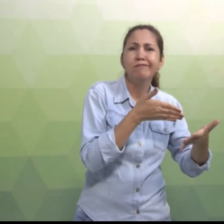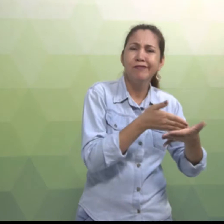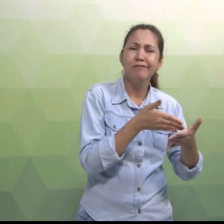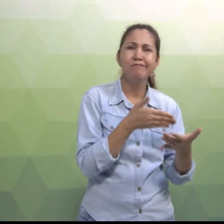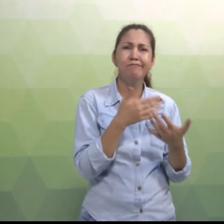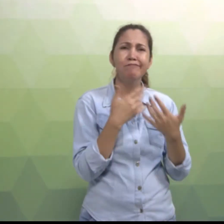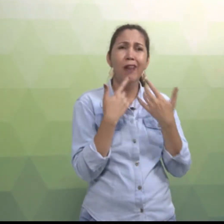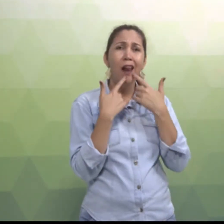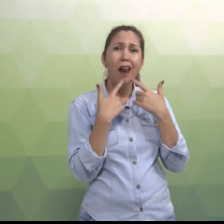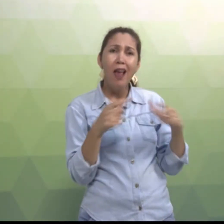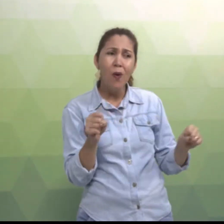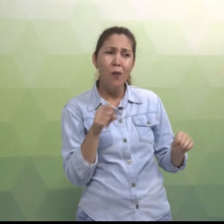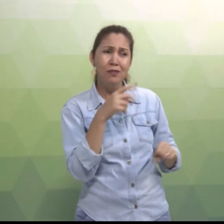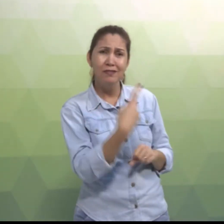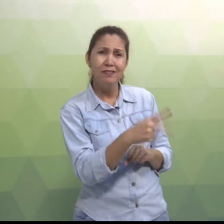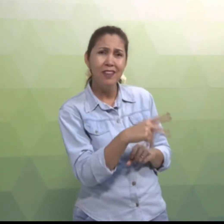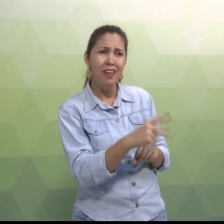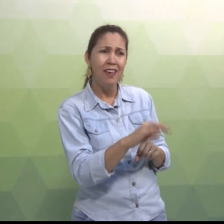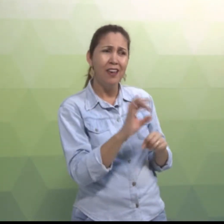As informações são limitadas.